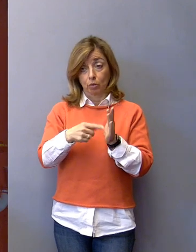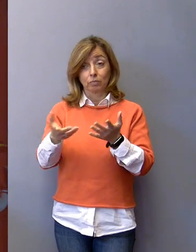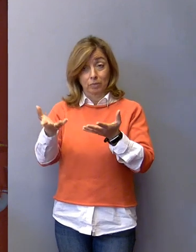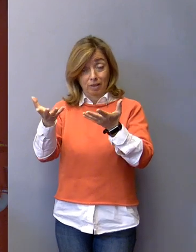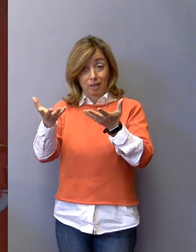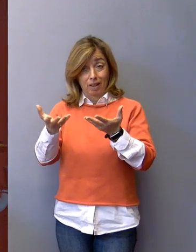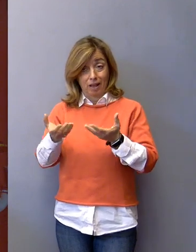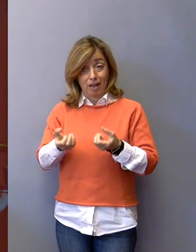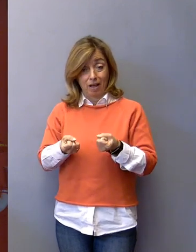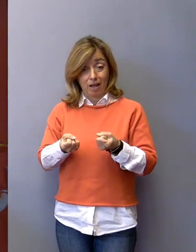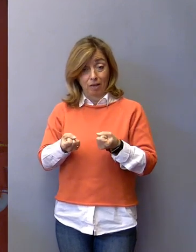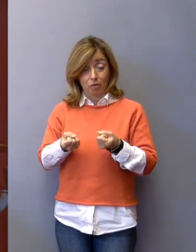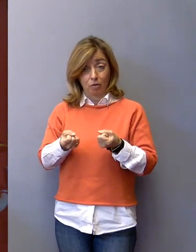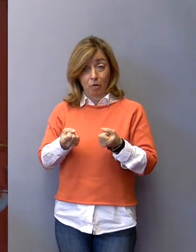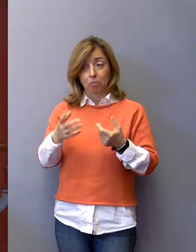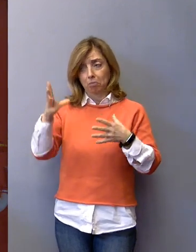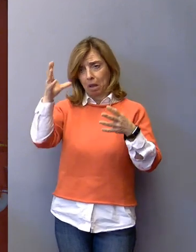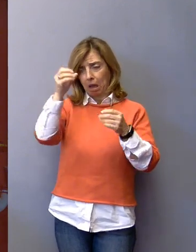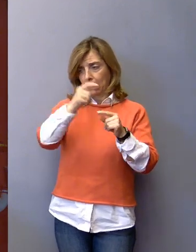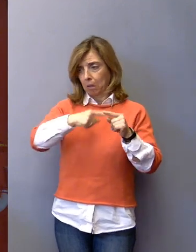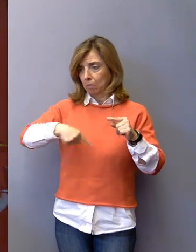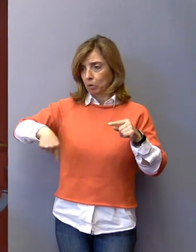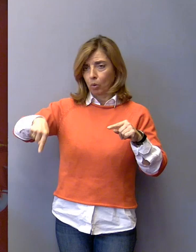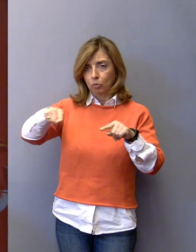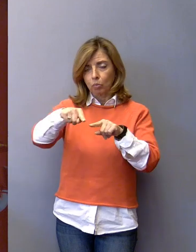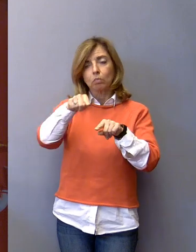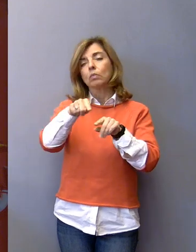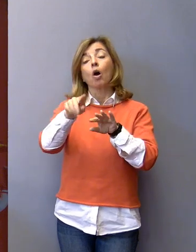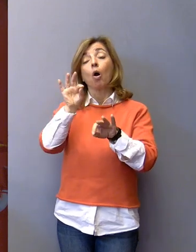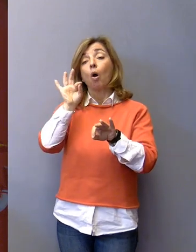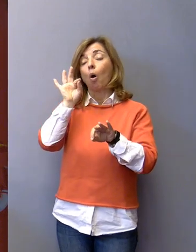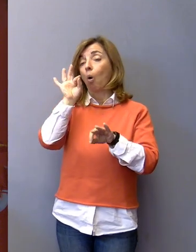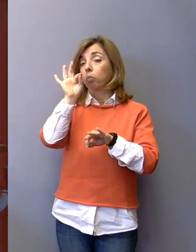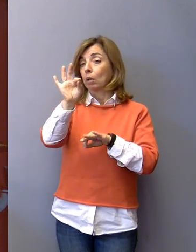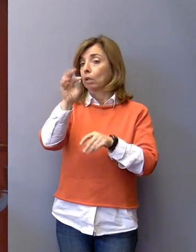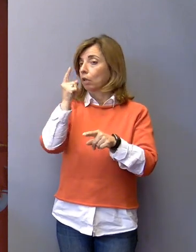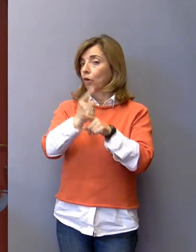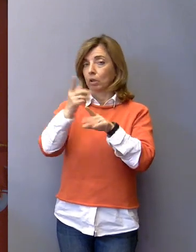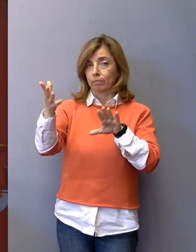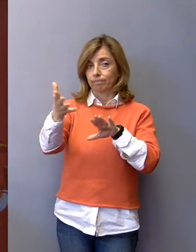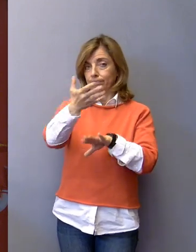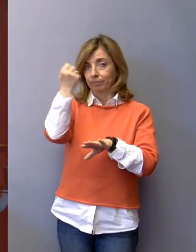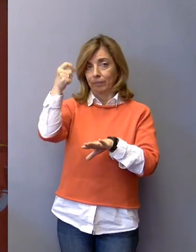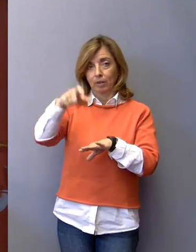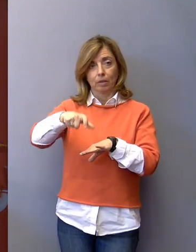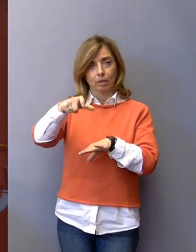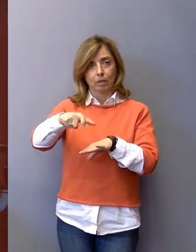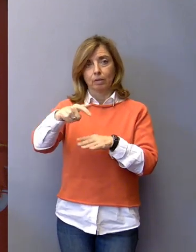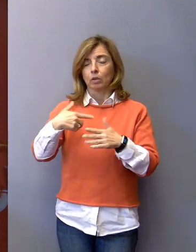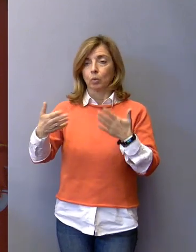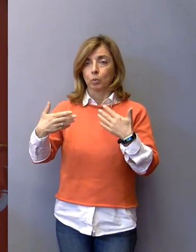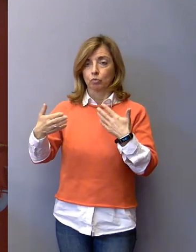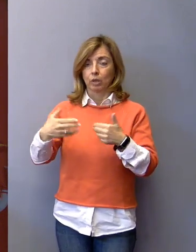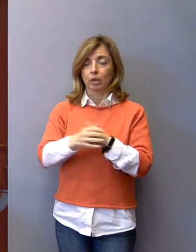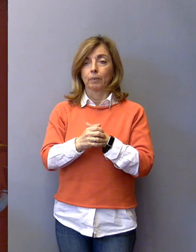ci siamo capiti tutti che questa è un obiettivo che non possiamo assolutamente permetterci di perdere ed è urgente